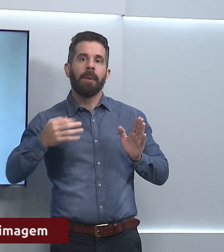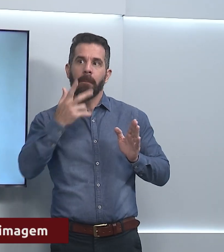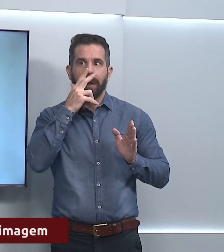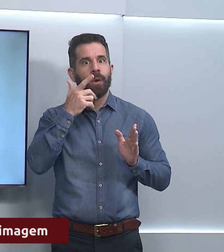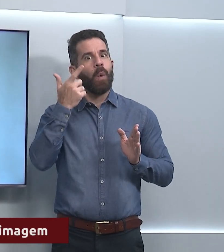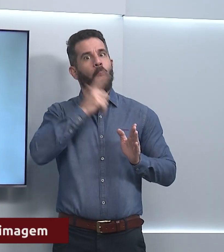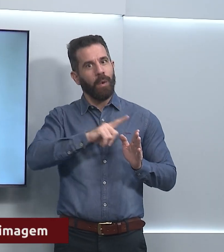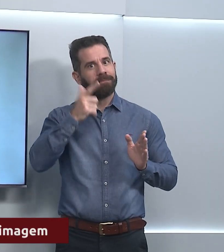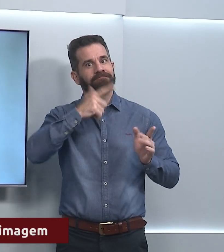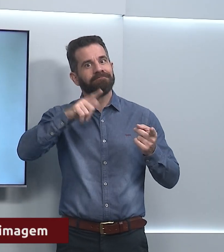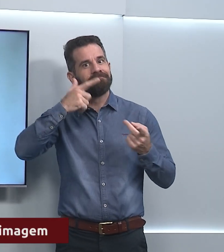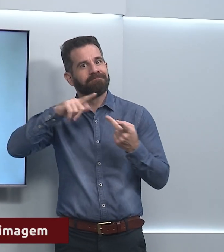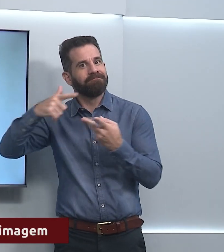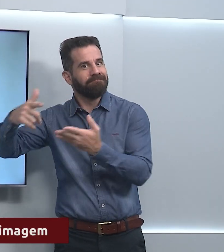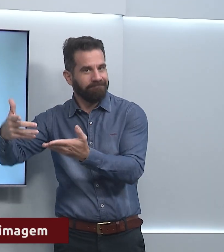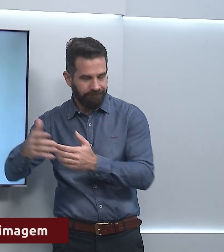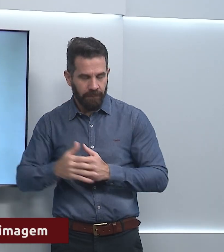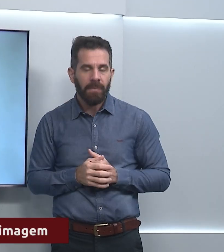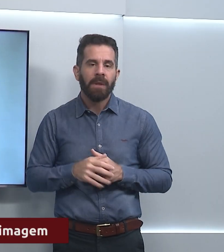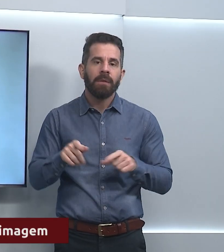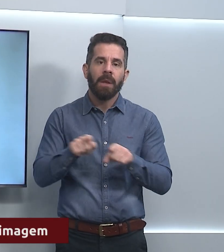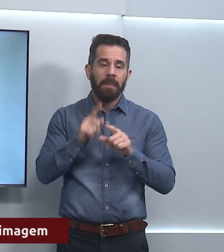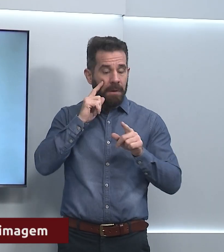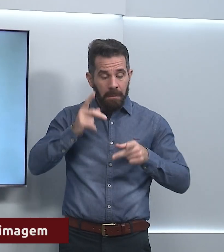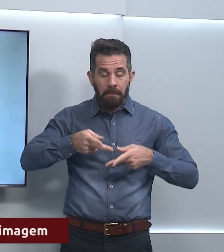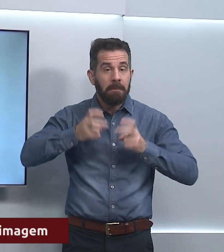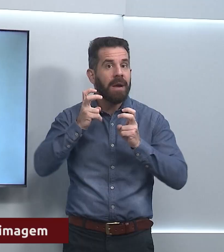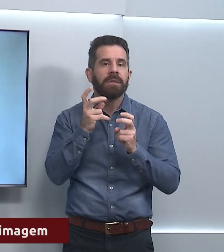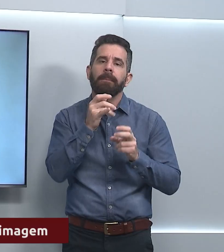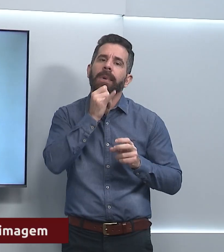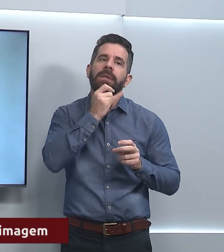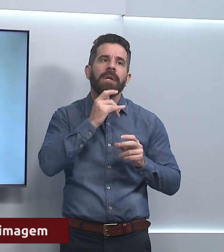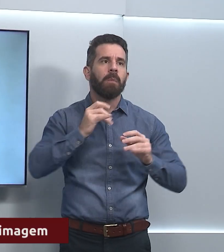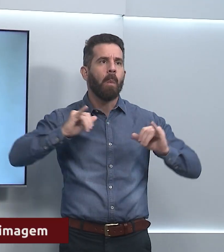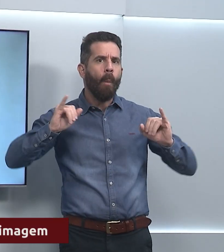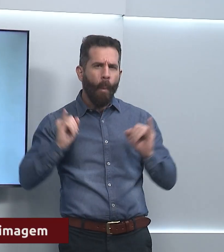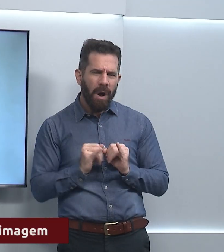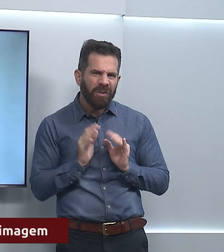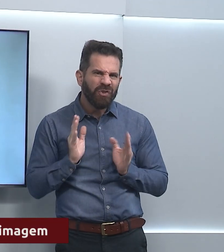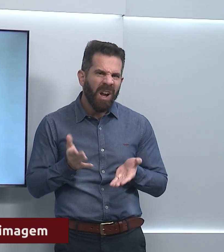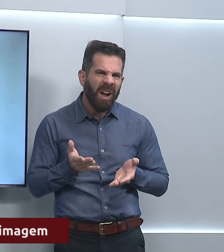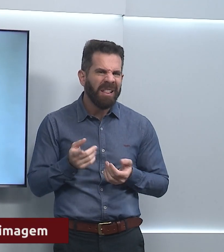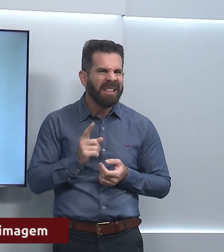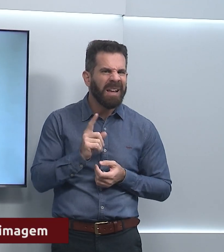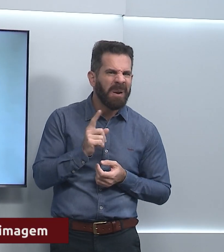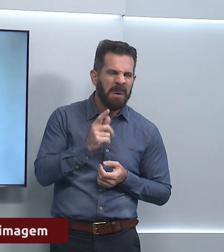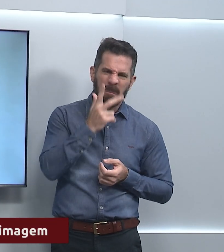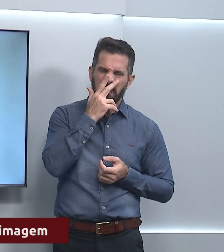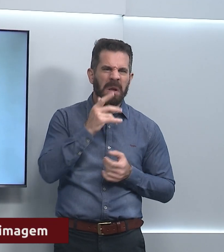evoluíram, né? Elas não conseguem enxergar o quanto elas perderam de peso, já estão